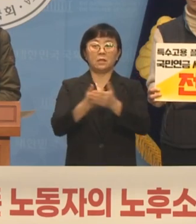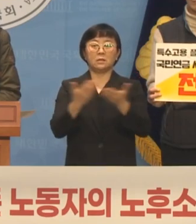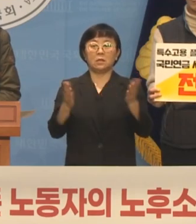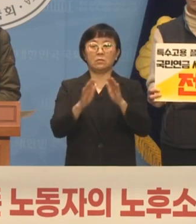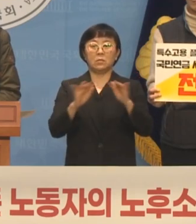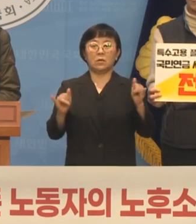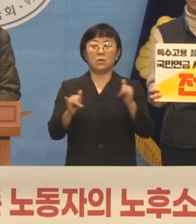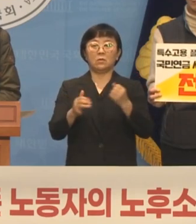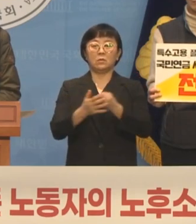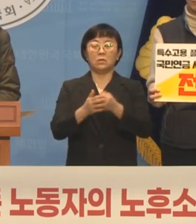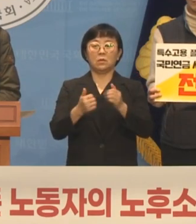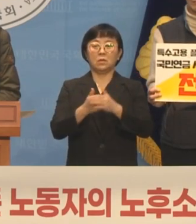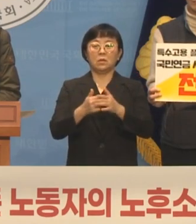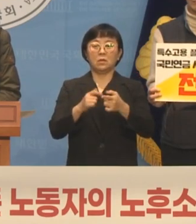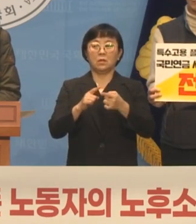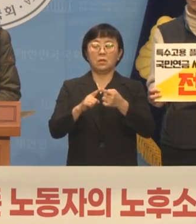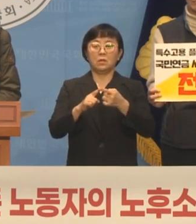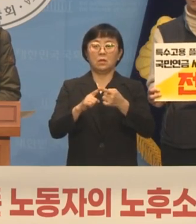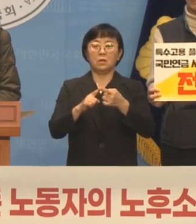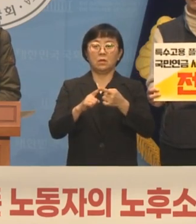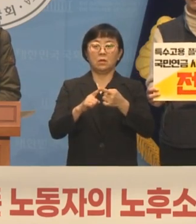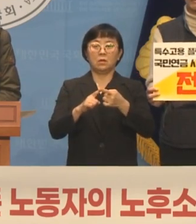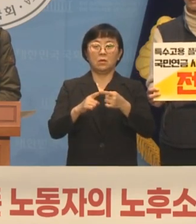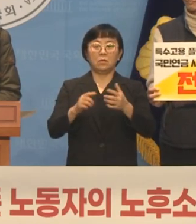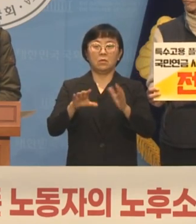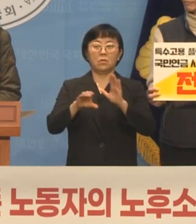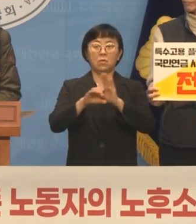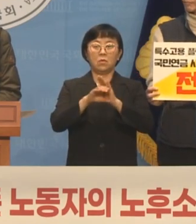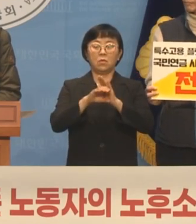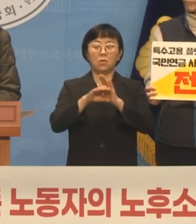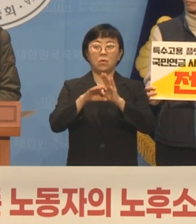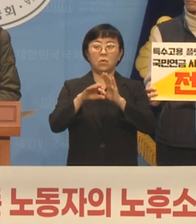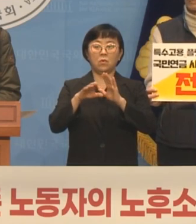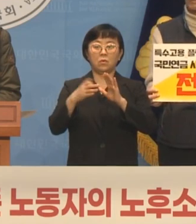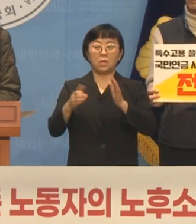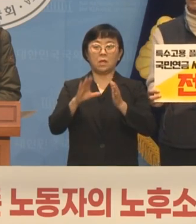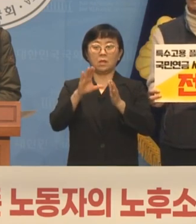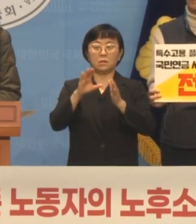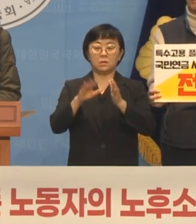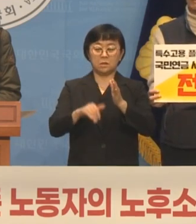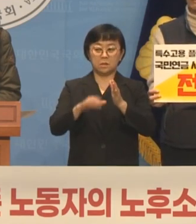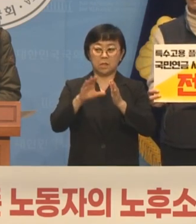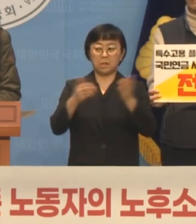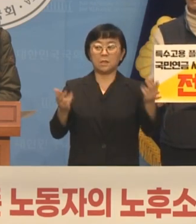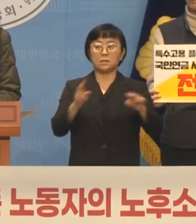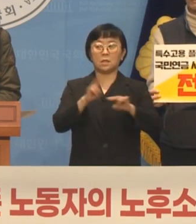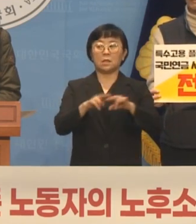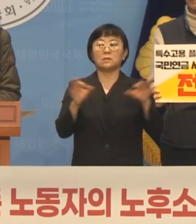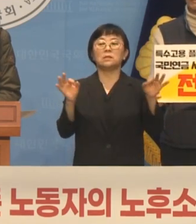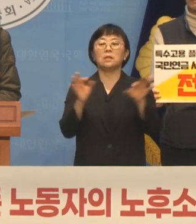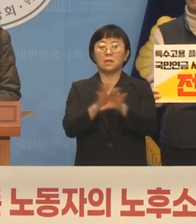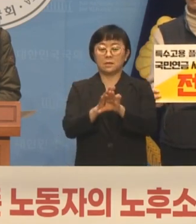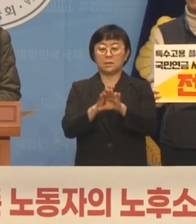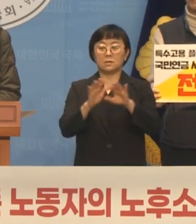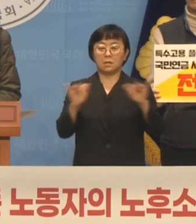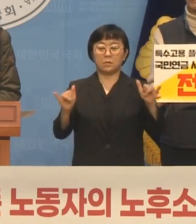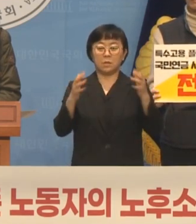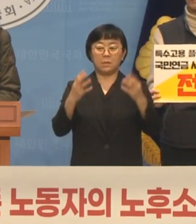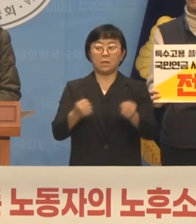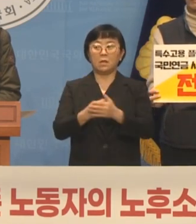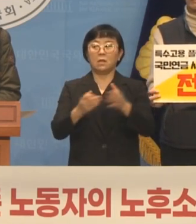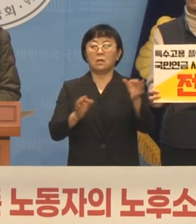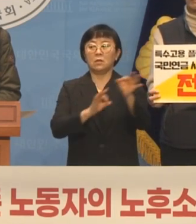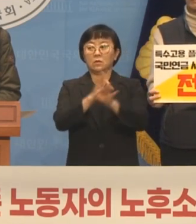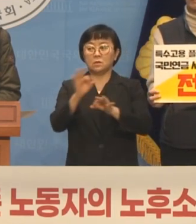상당수는 이 코로나 시기에 일자리가 사라진 업종에서 일하던 분들이 많습니다. 이미